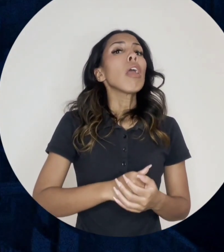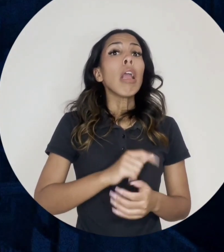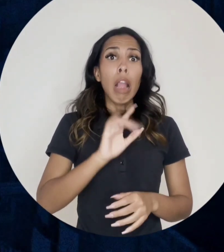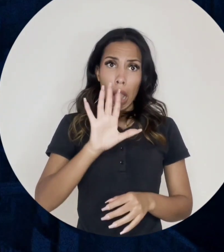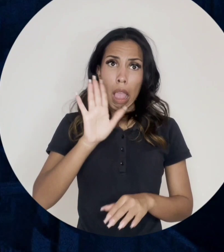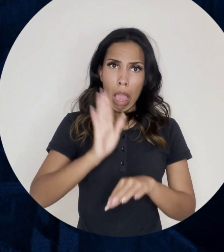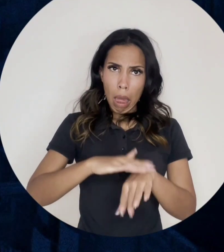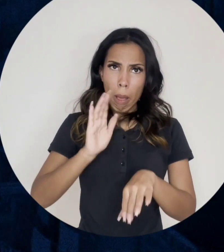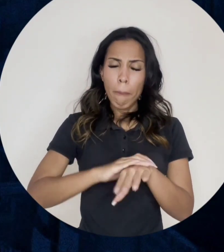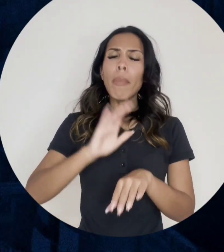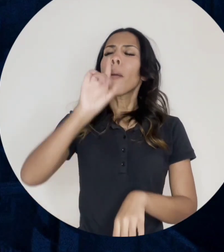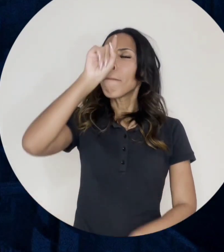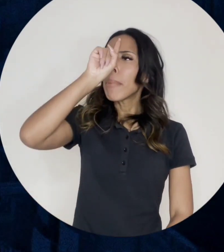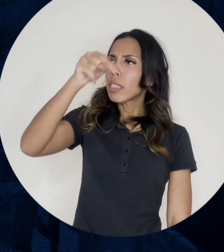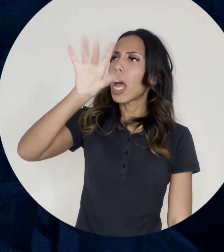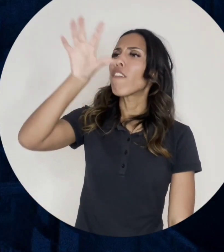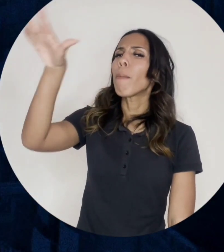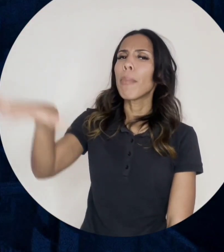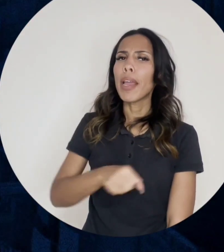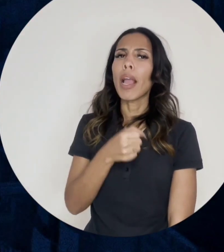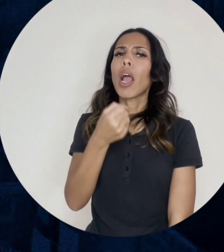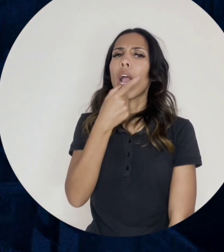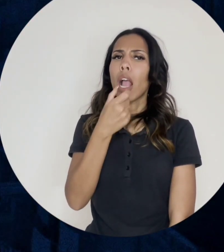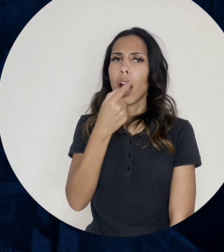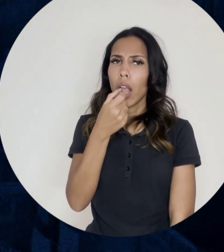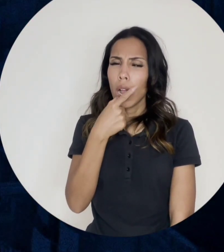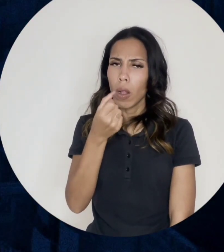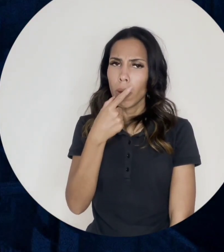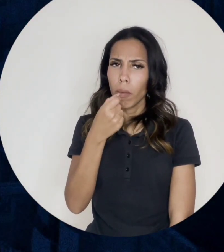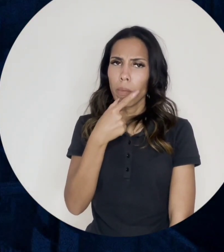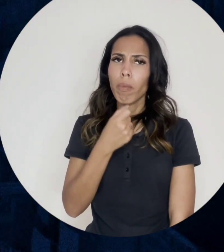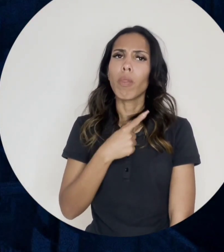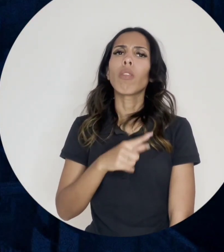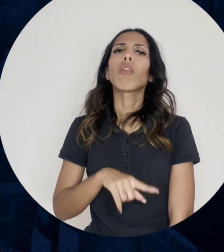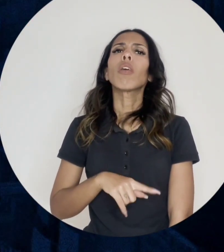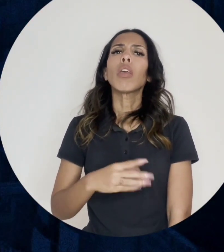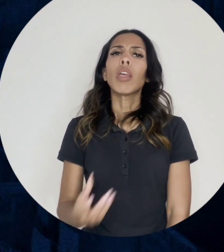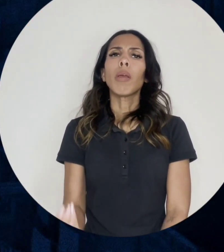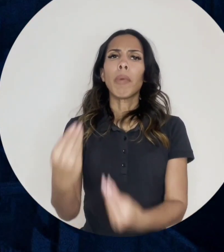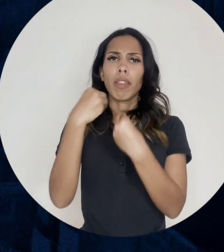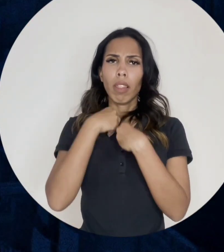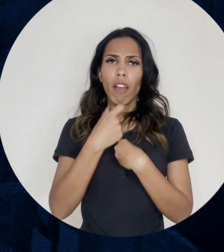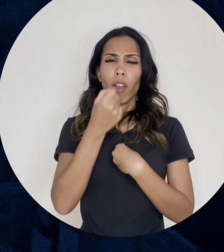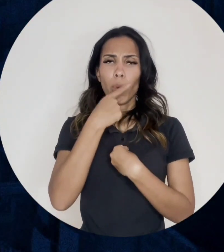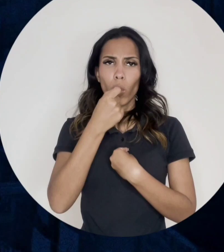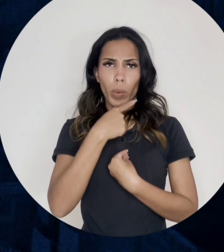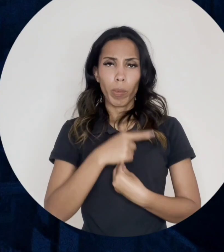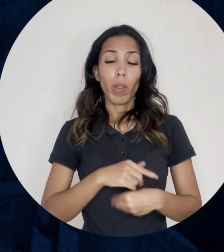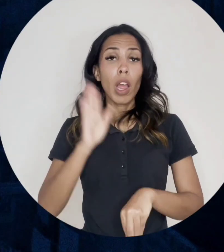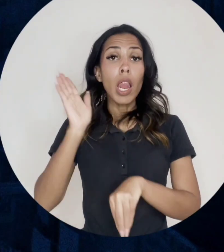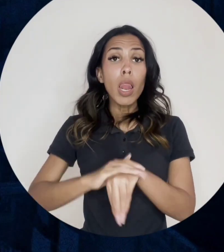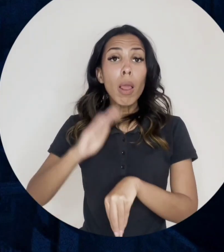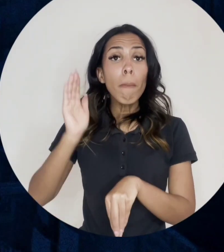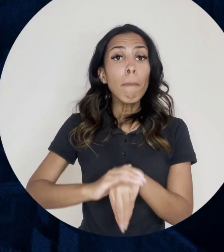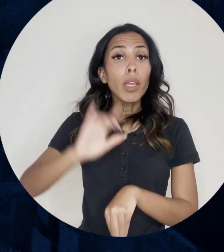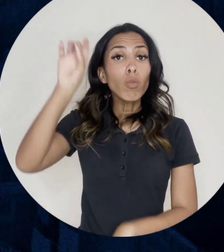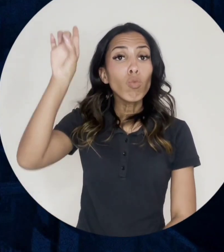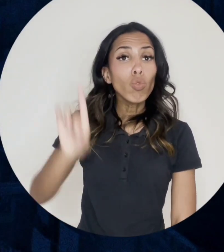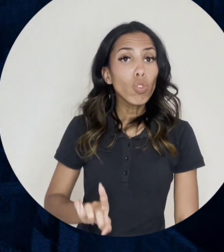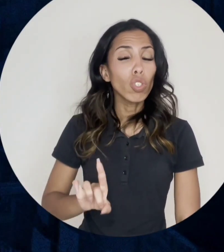remédio, mandava buscar no minhocão e administrava. Ele pegou